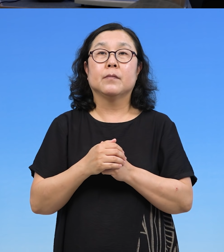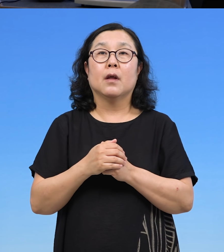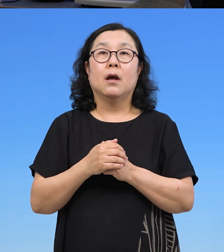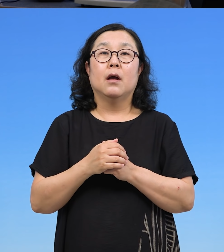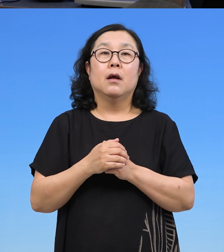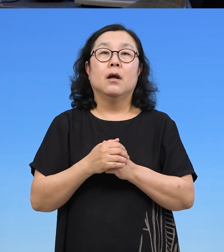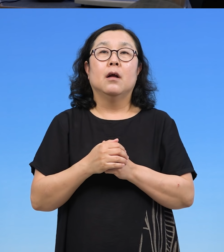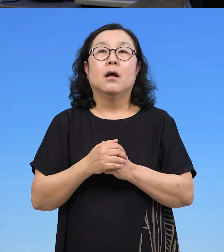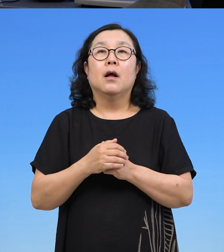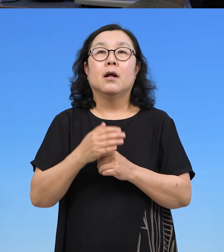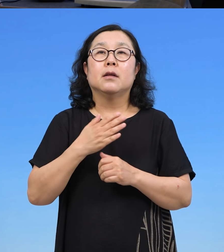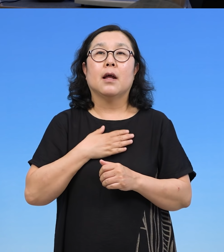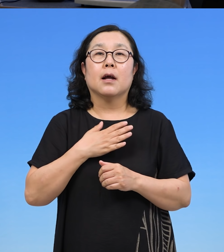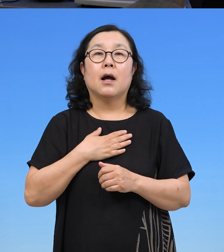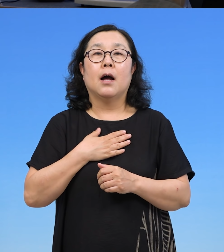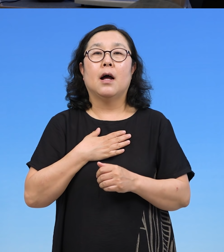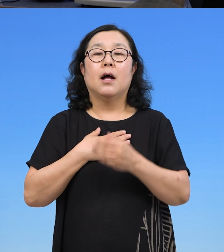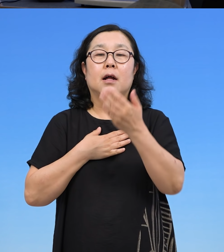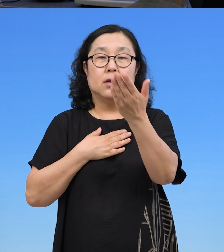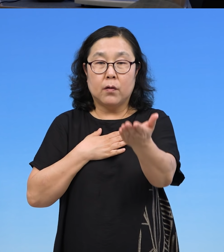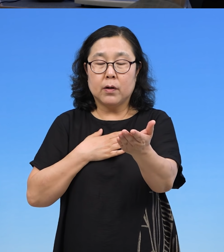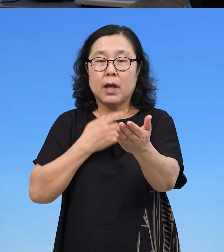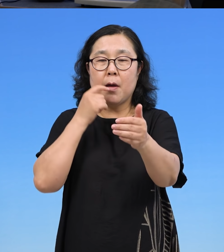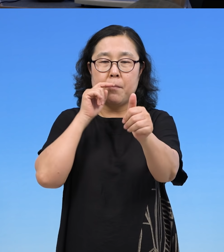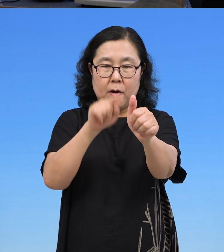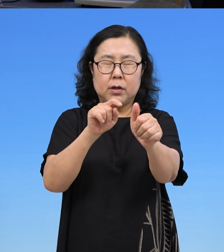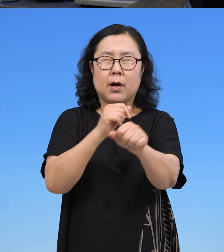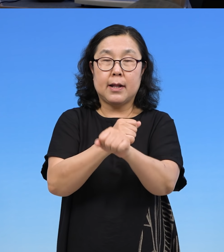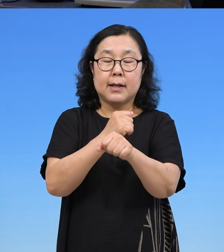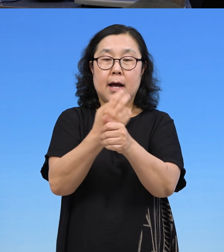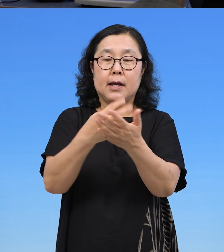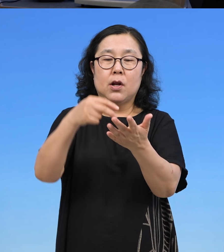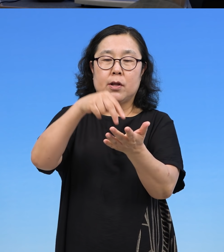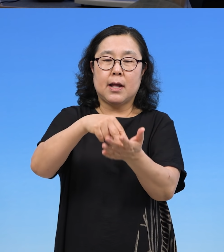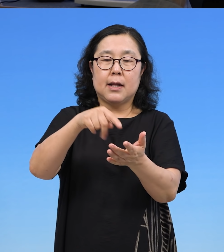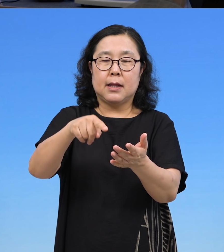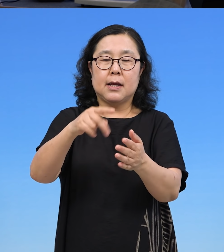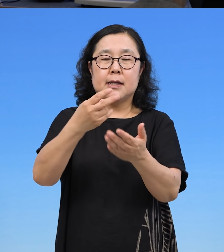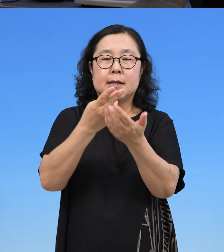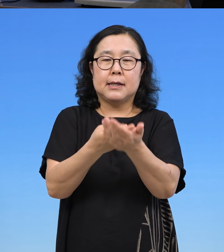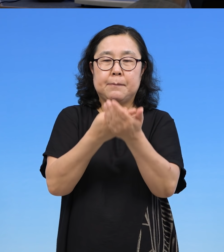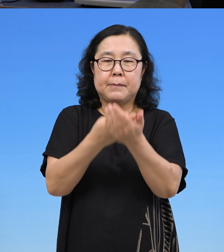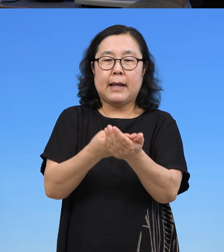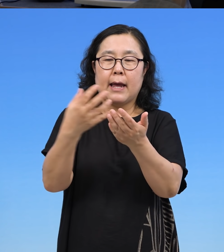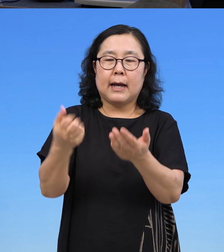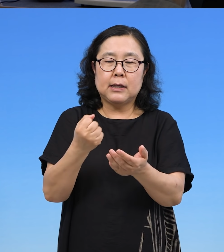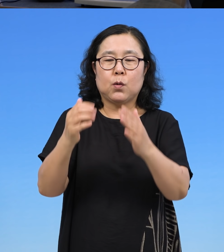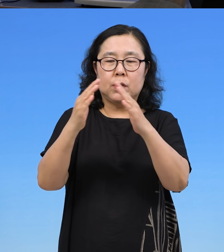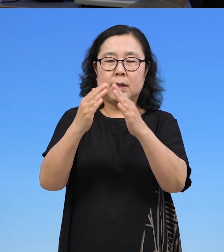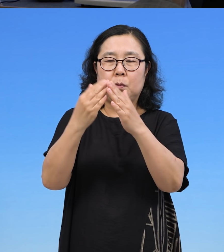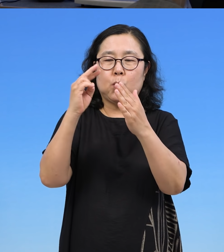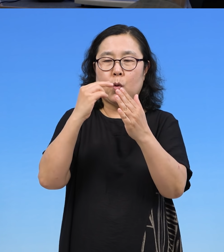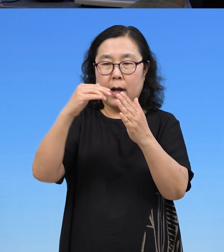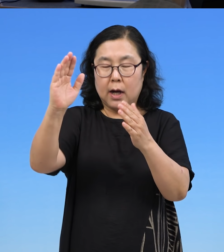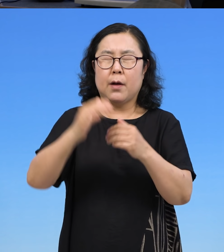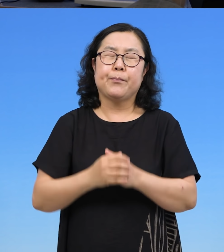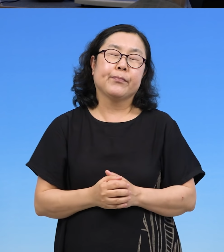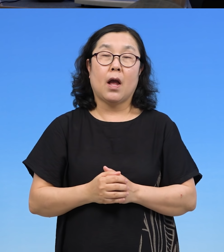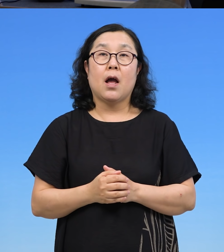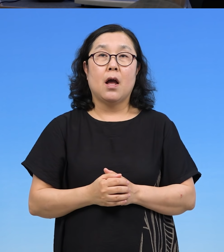본문 맨 마지막 11절에 보니까 내가 너에게 이르노니 이르나 내 상을 가지고 집으로 가라 하시니